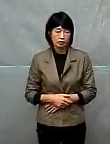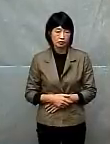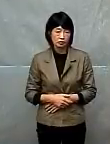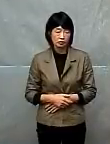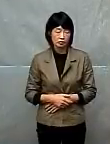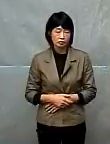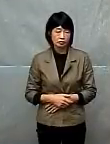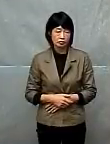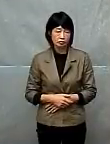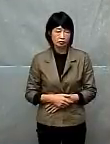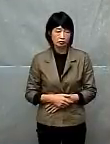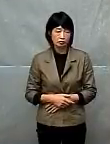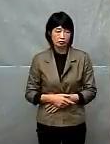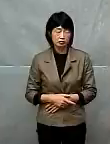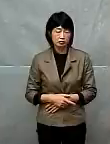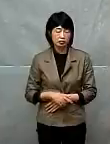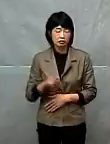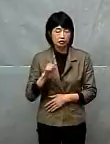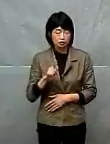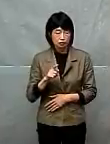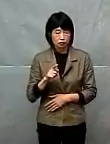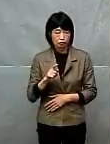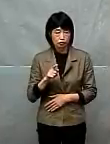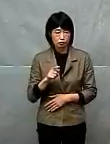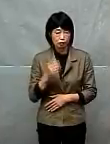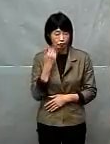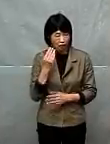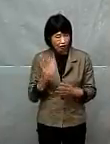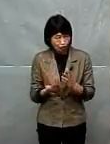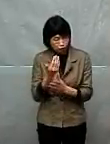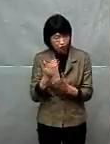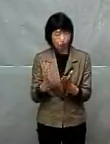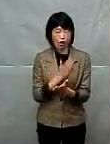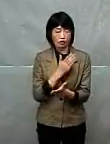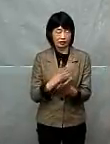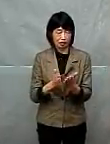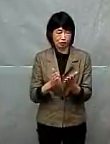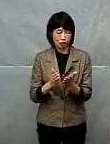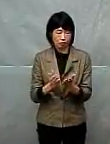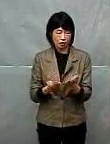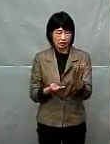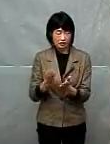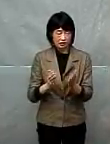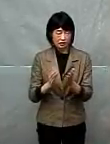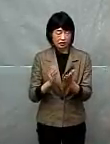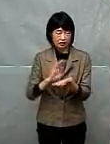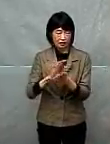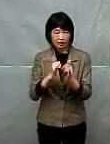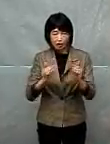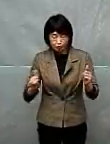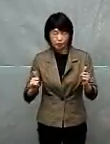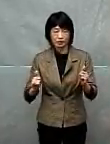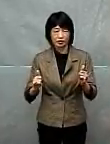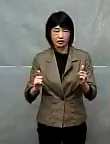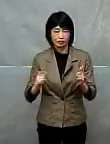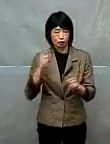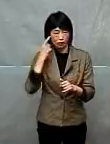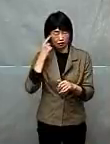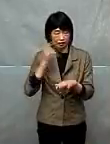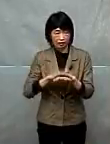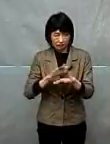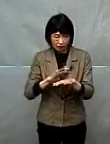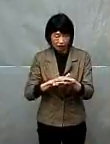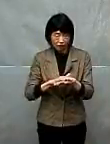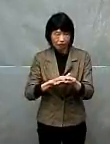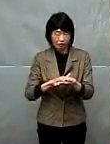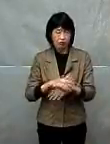ご判断というのはやはり新潟県民、鹿児島のこともおっしゃいましたけれども、それぞれの県民の皆さんのやっ